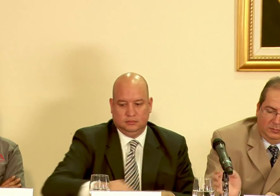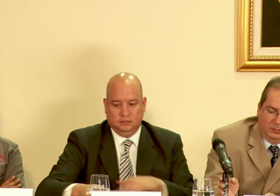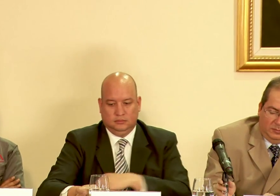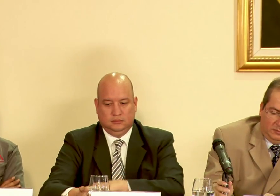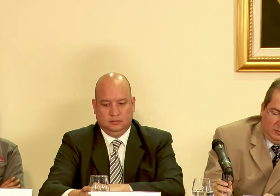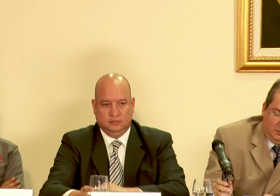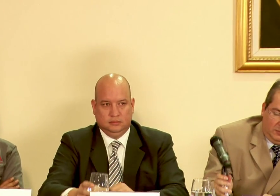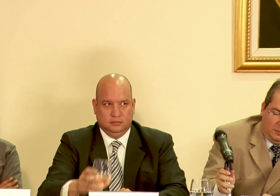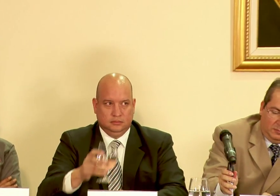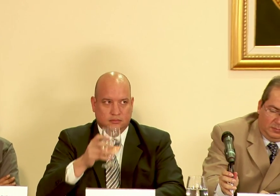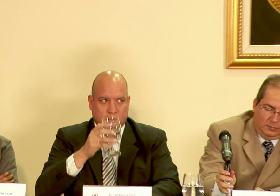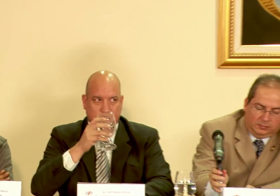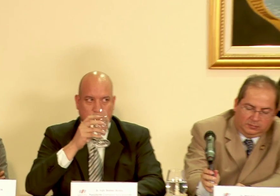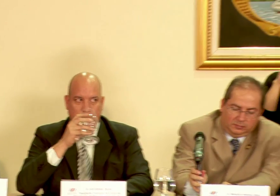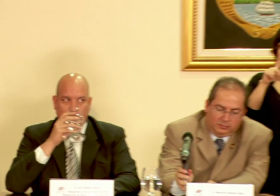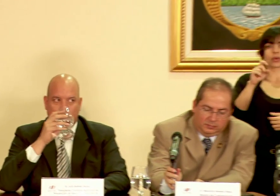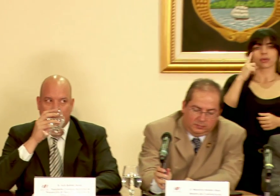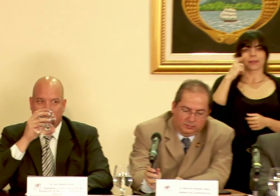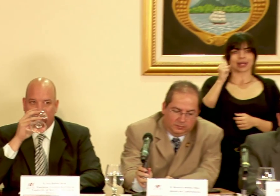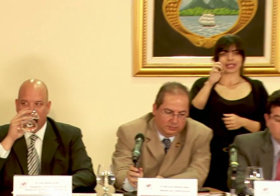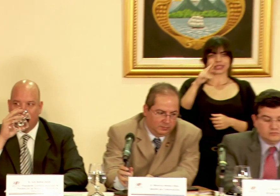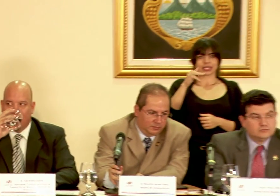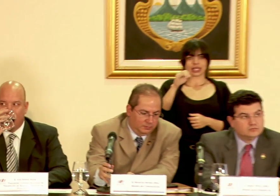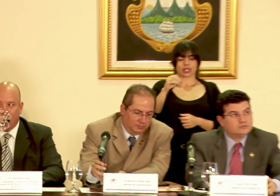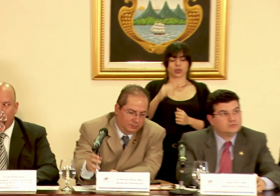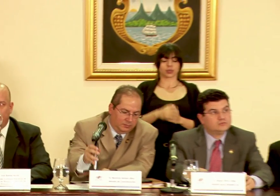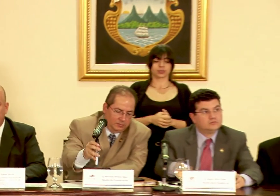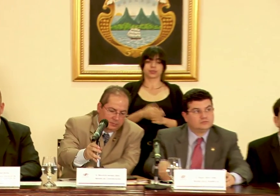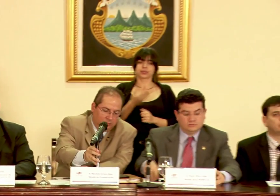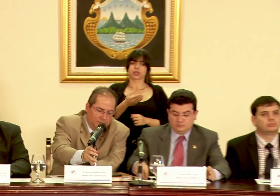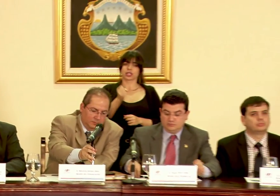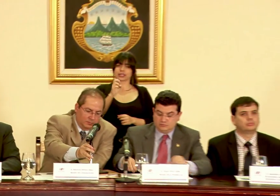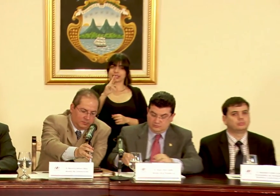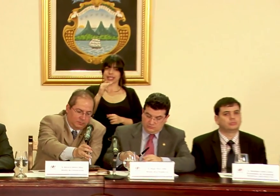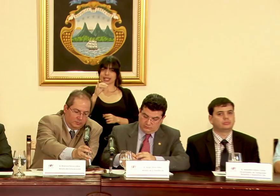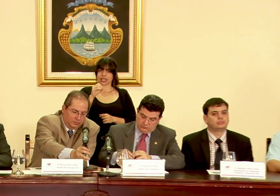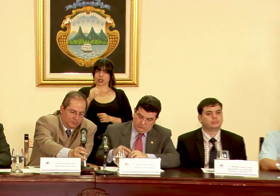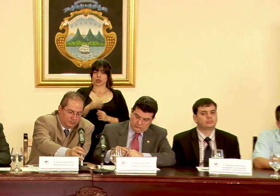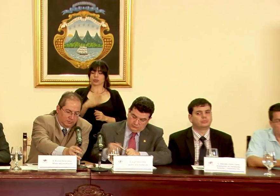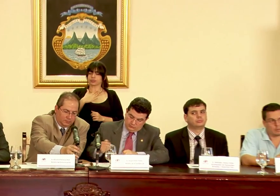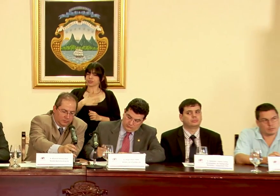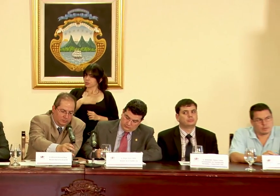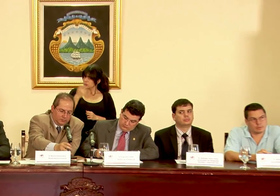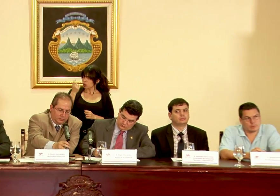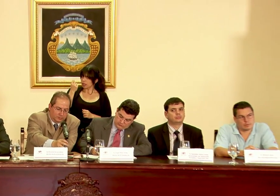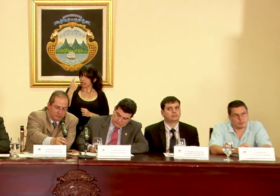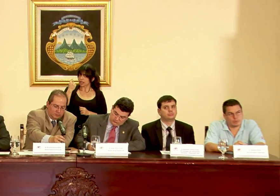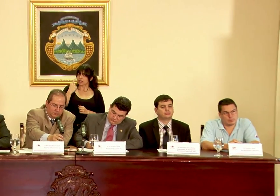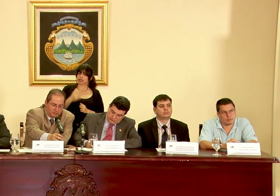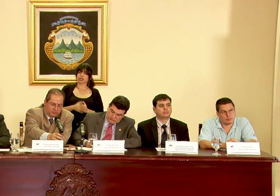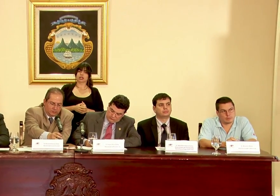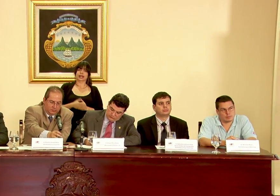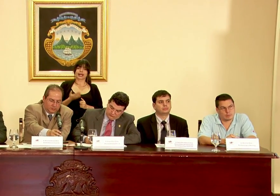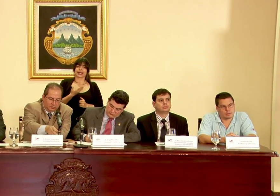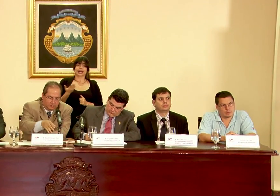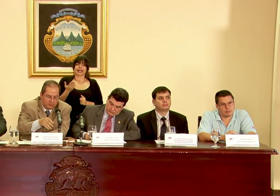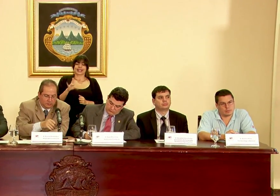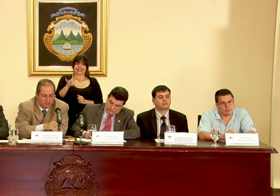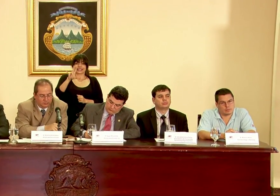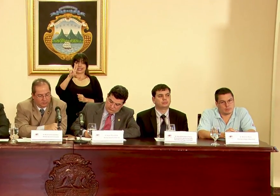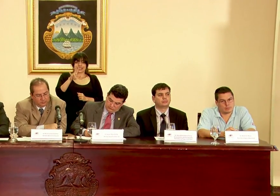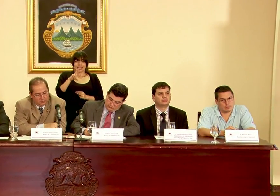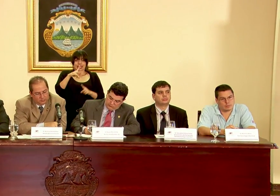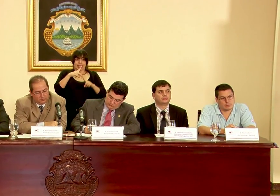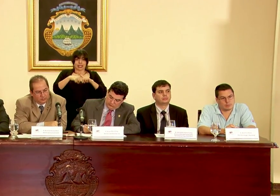Gracias mi pregunta es para don Sergio don Sergio tengo entendido que de los siete